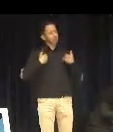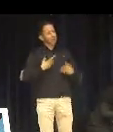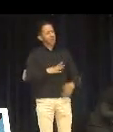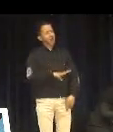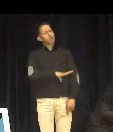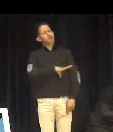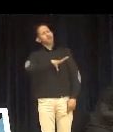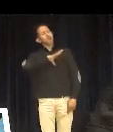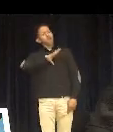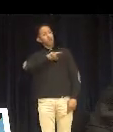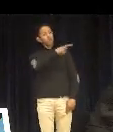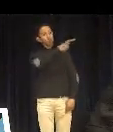الكريم. إخوتي الأعزاء،